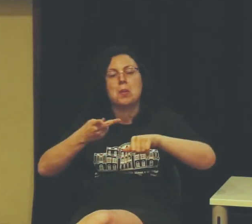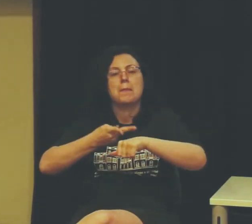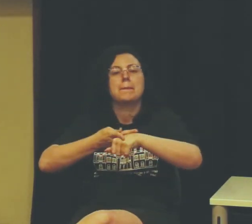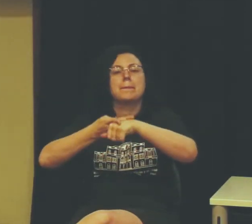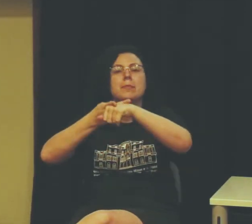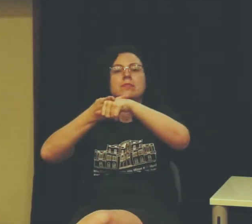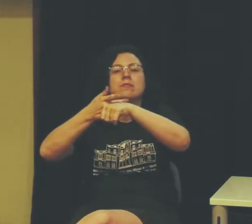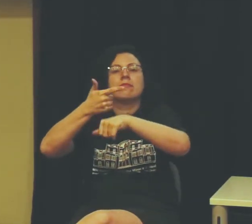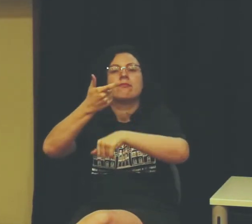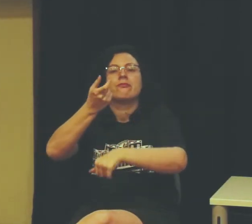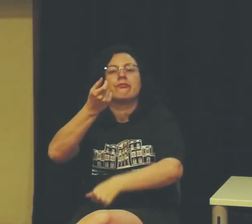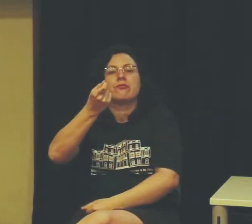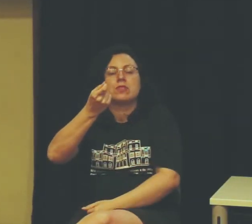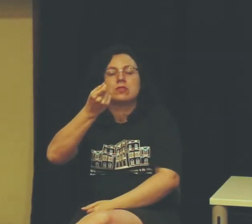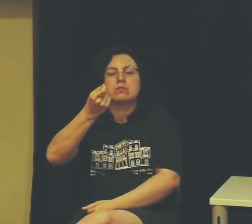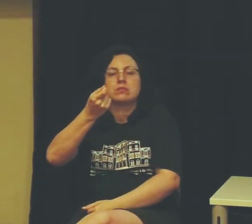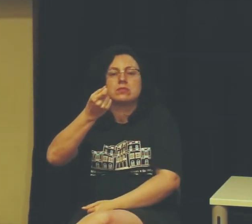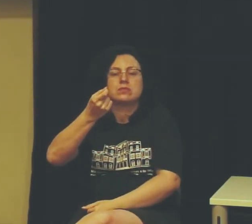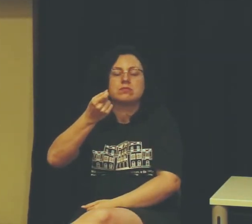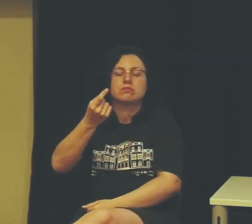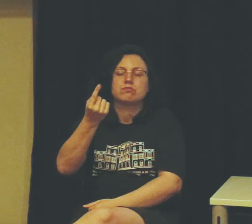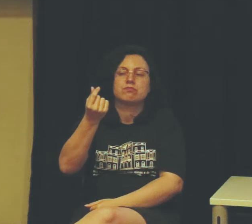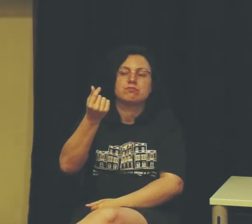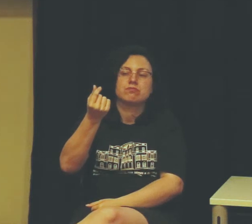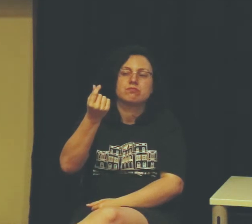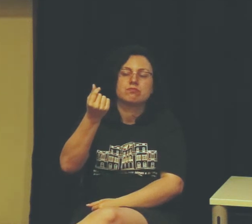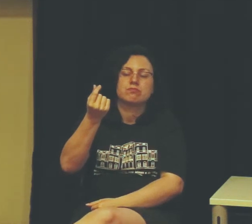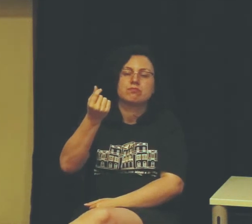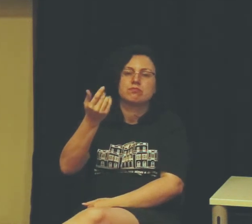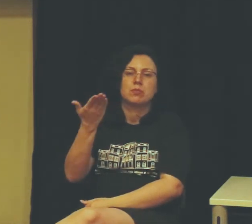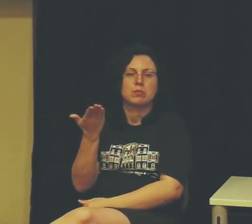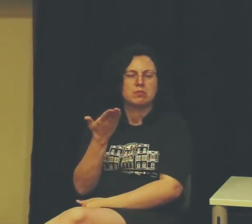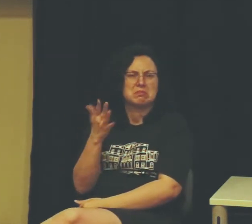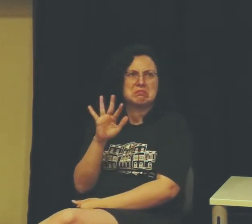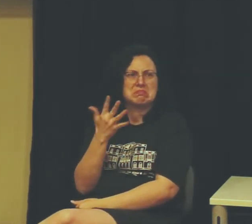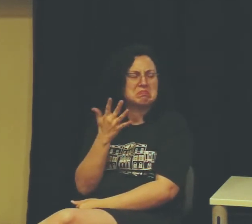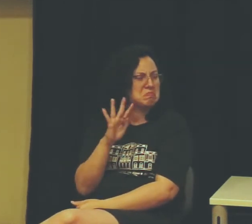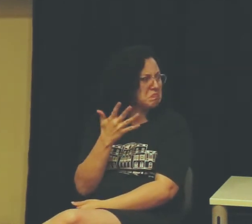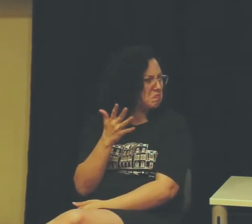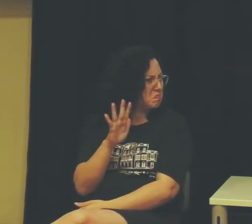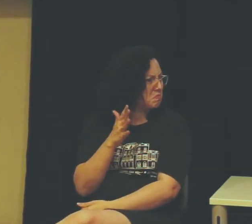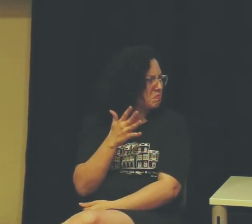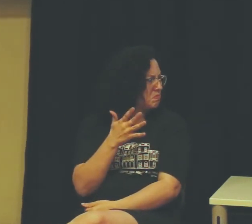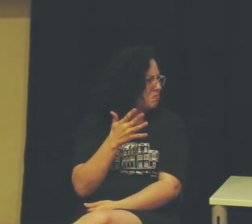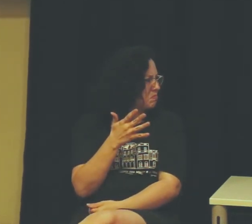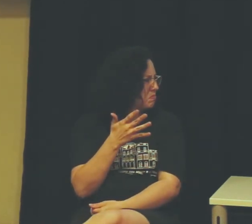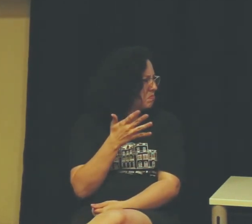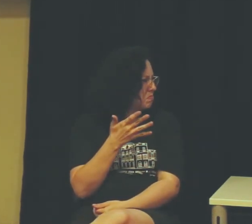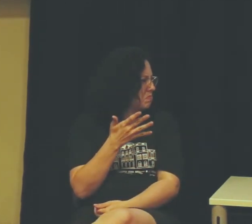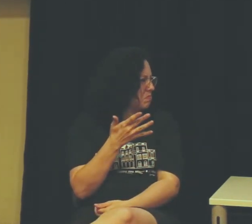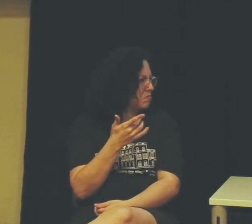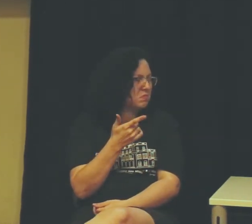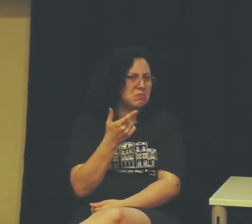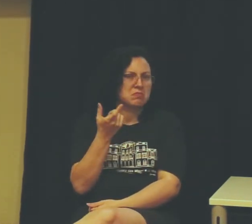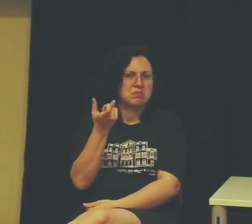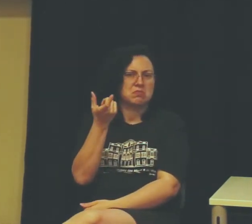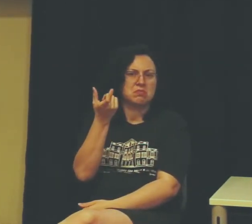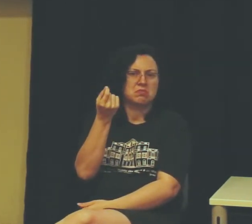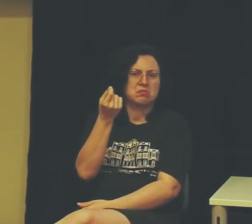de 20 libras, um valor que hoje em dia seria equivalente em torno de R$200